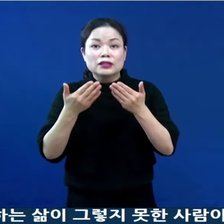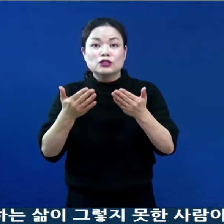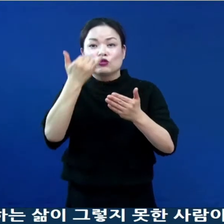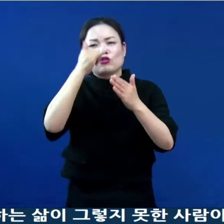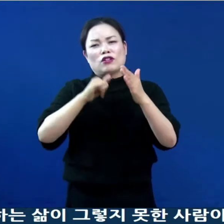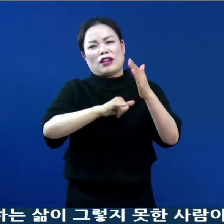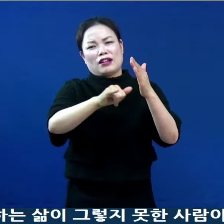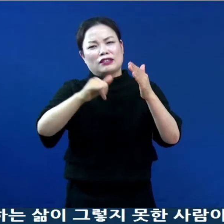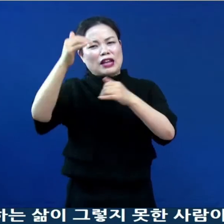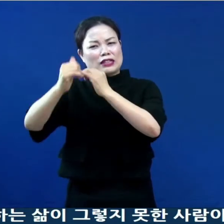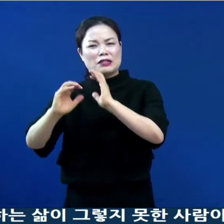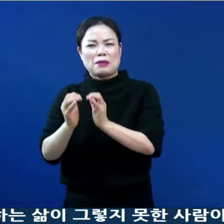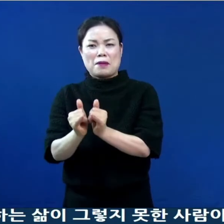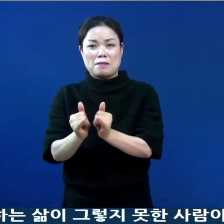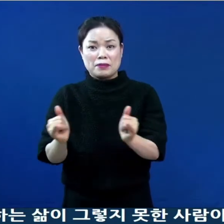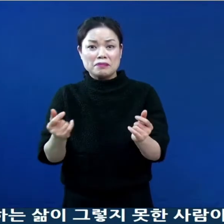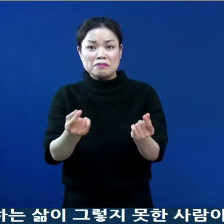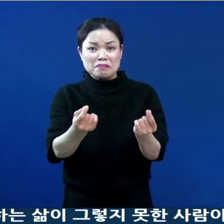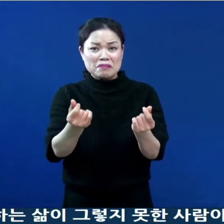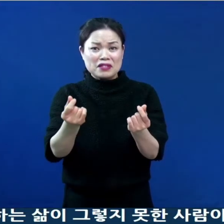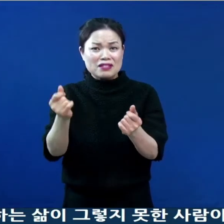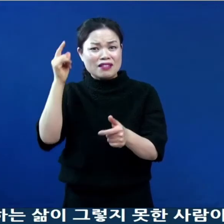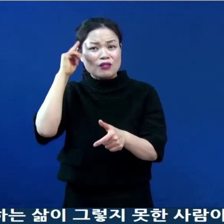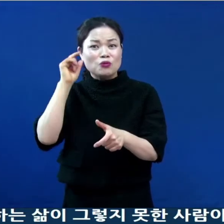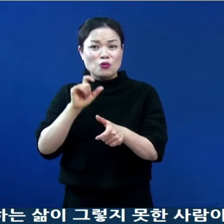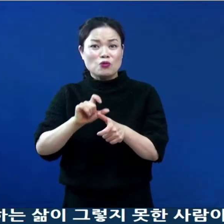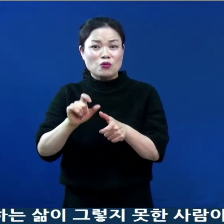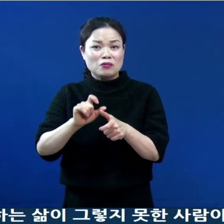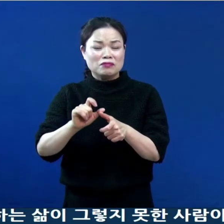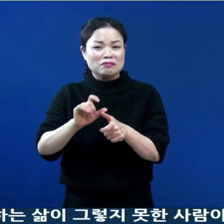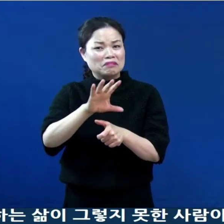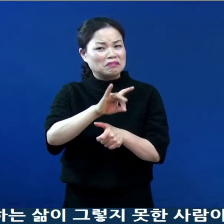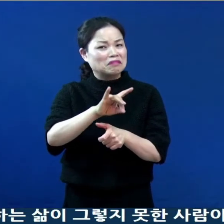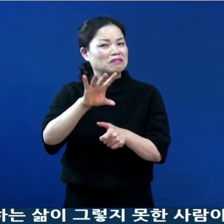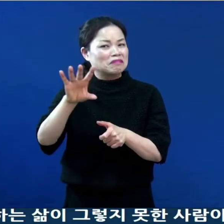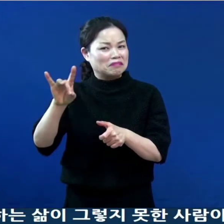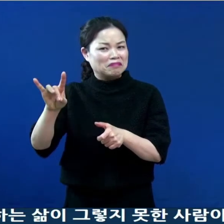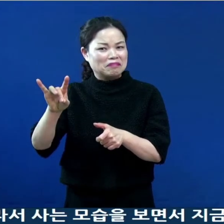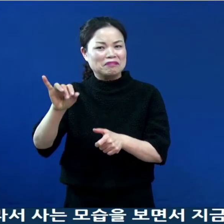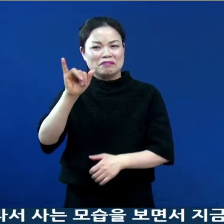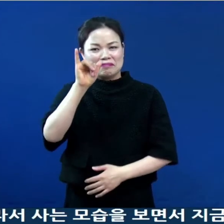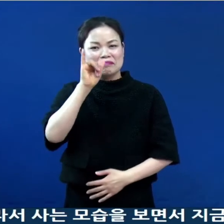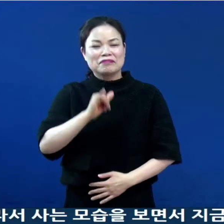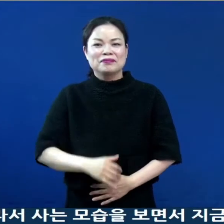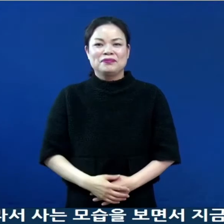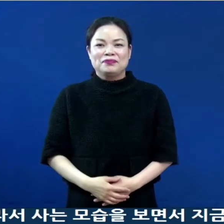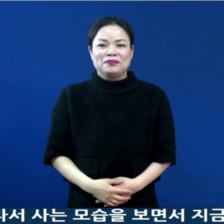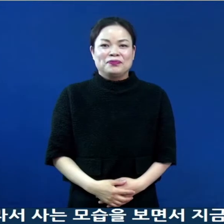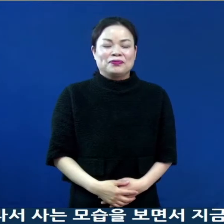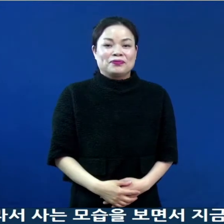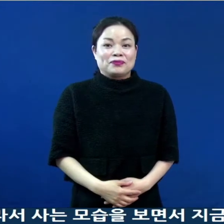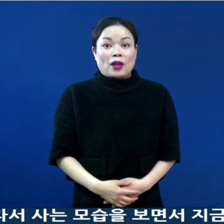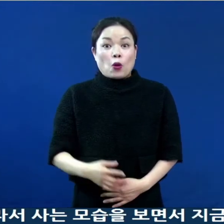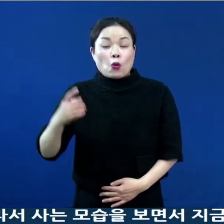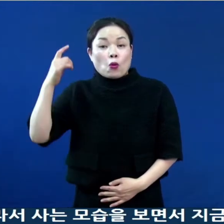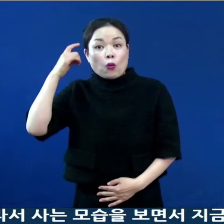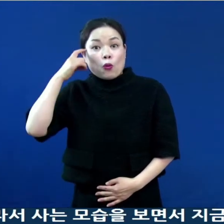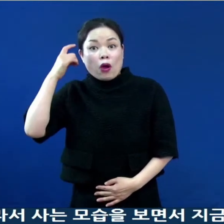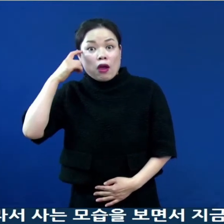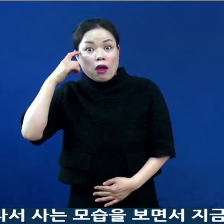충현의 가족들, 하나님의 백성들, 비슷한 고민 가끔씩은 하리라고 생각이 듭니다.